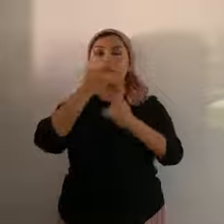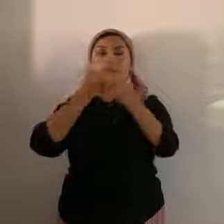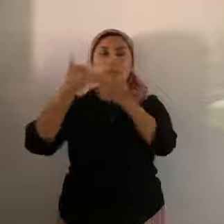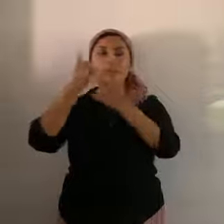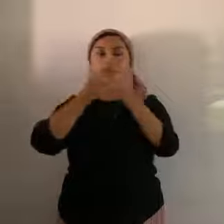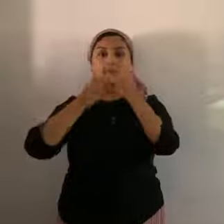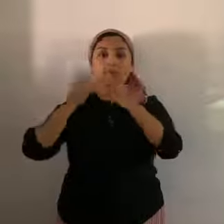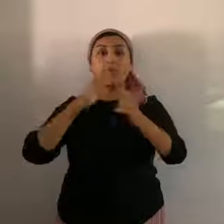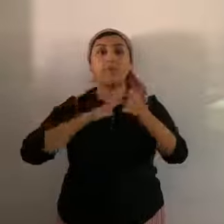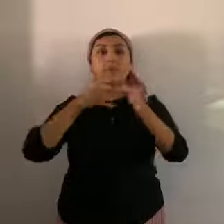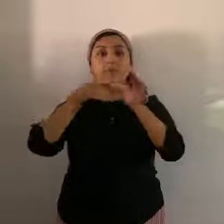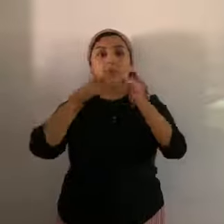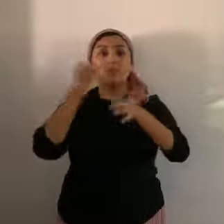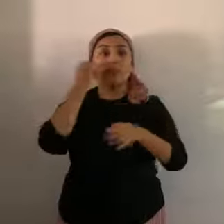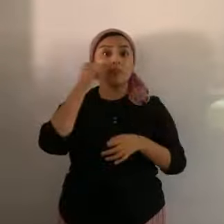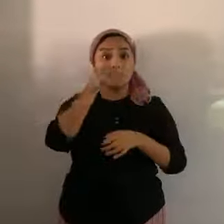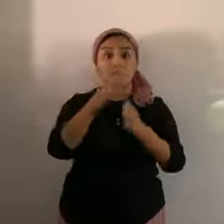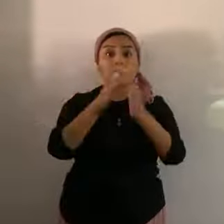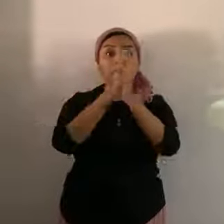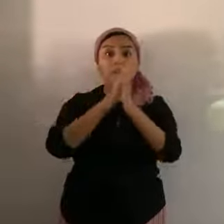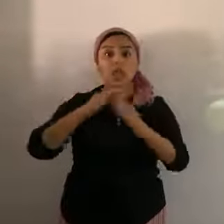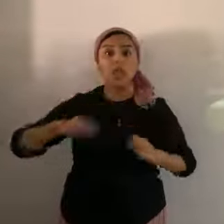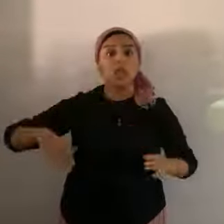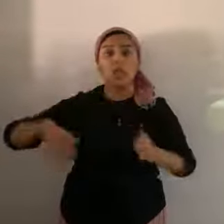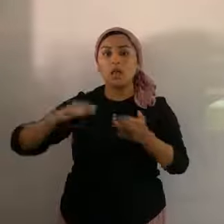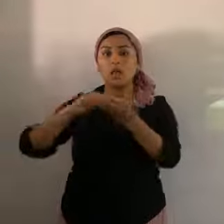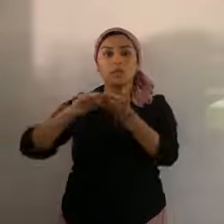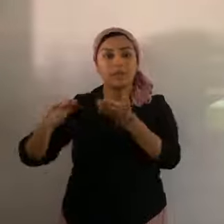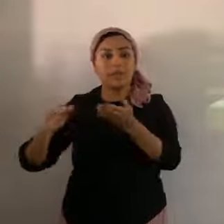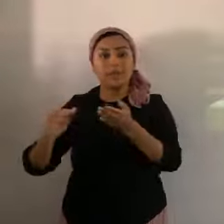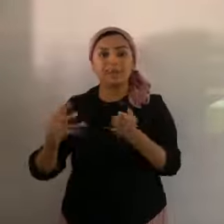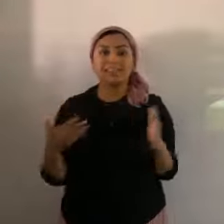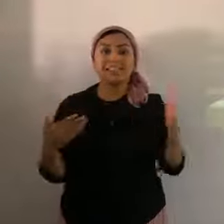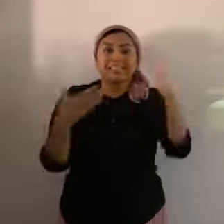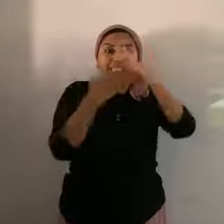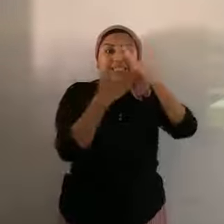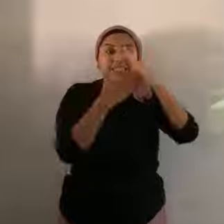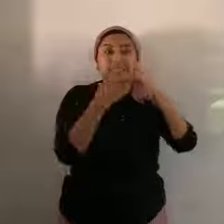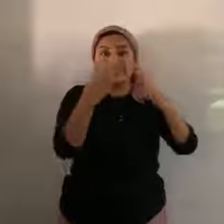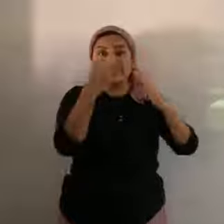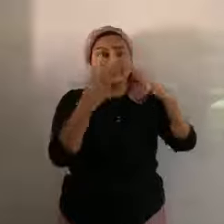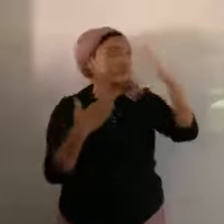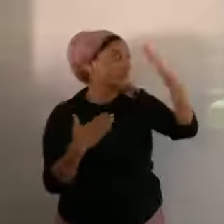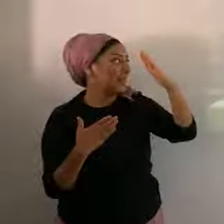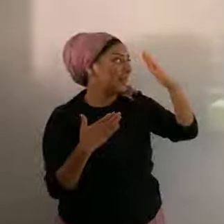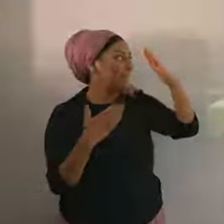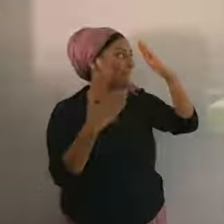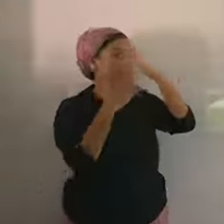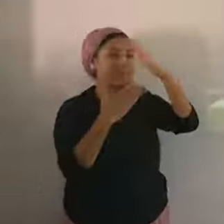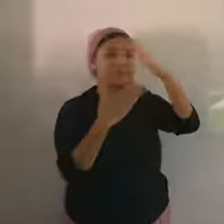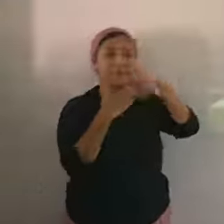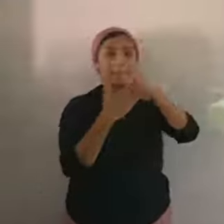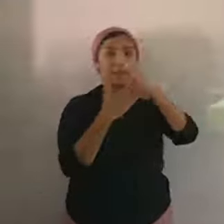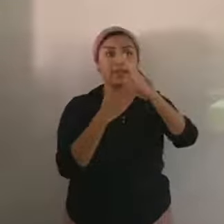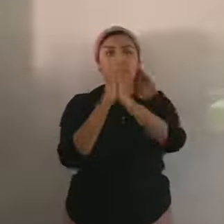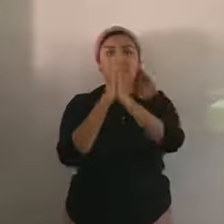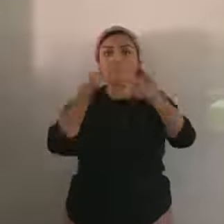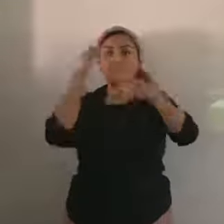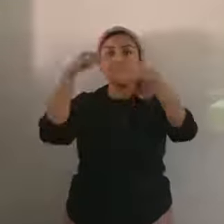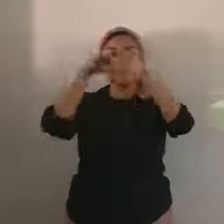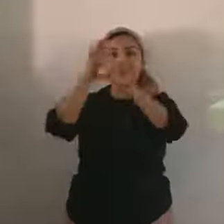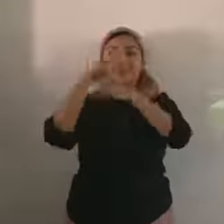Entonces explico, si tú estás orando y no has perdonado, traba, véanme tantito, traba que tu oración llegue a los Shamaín.